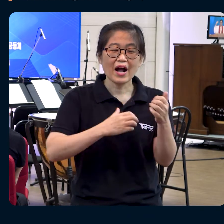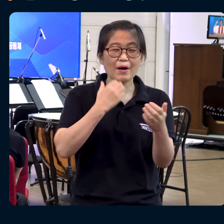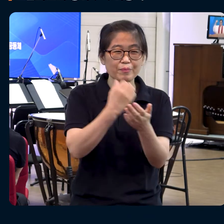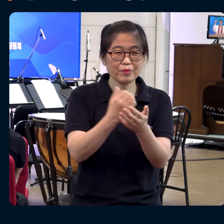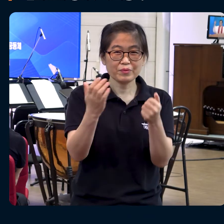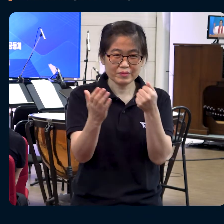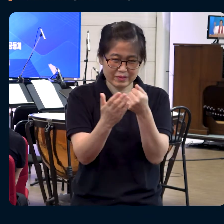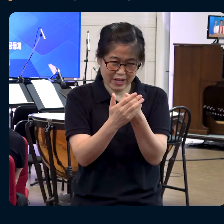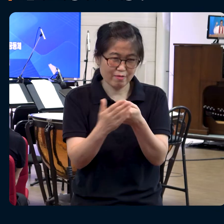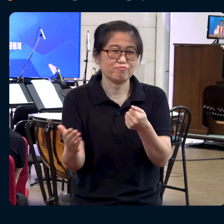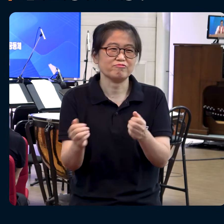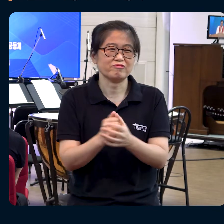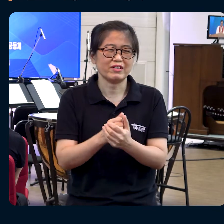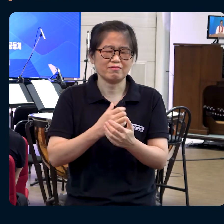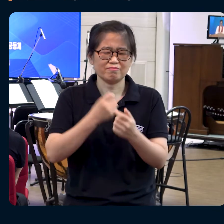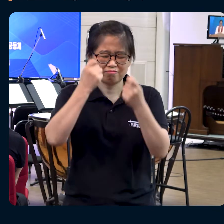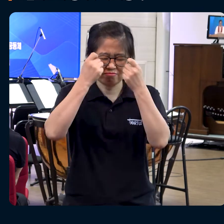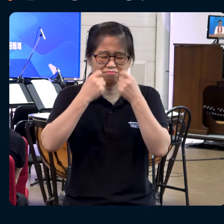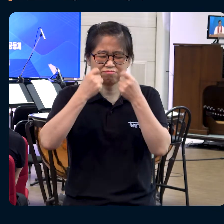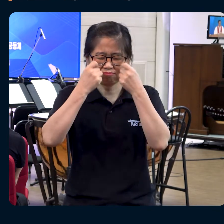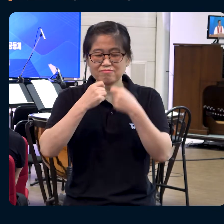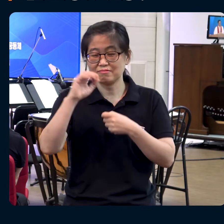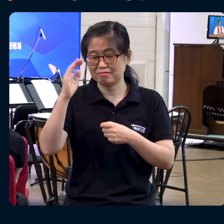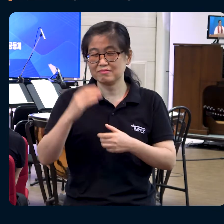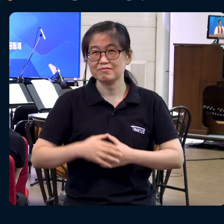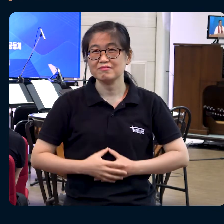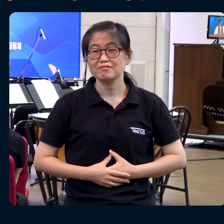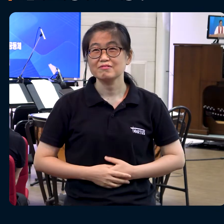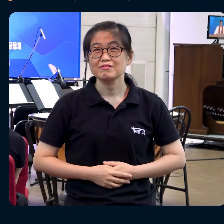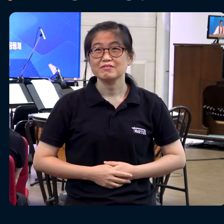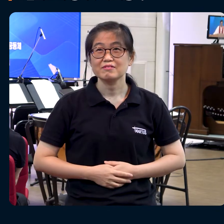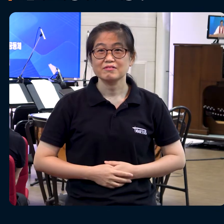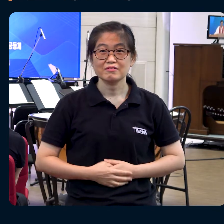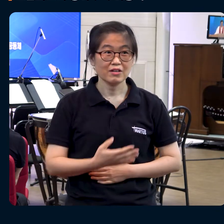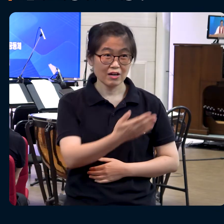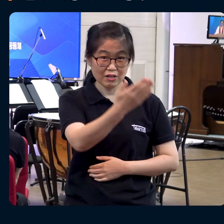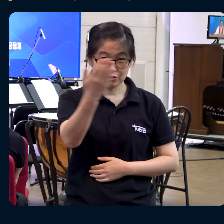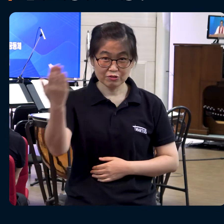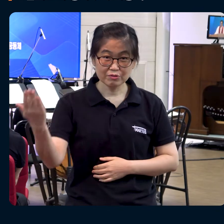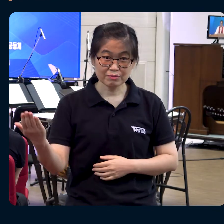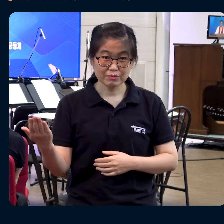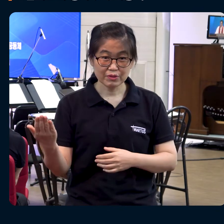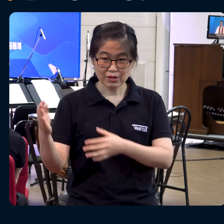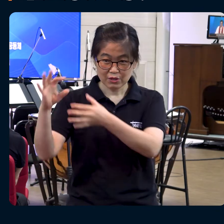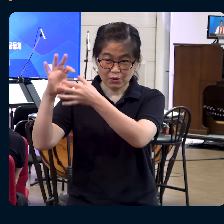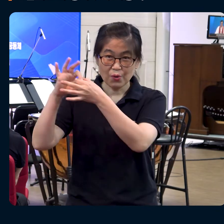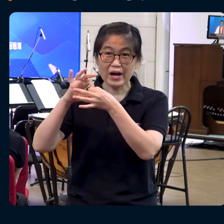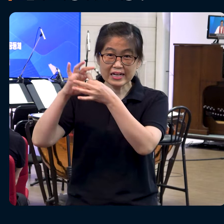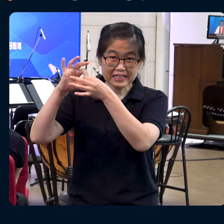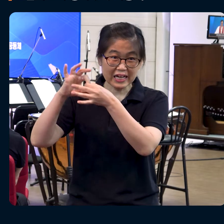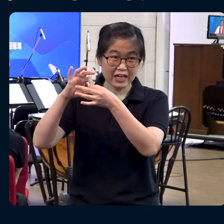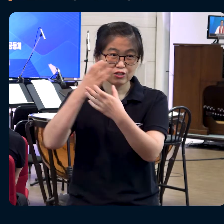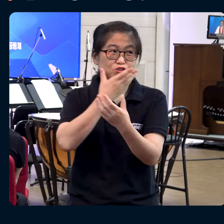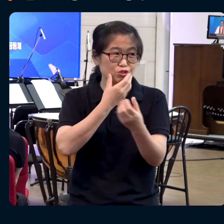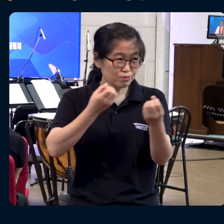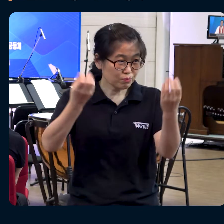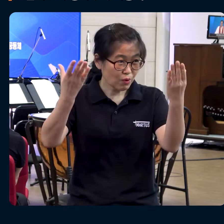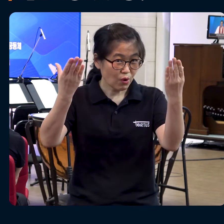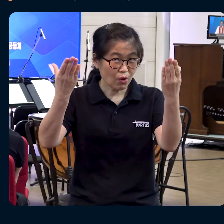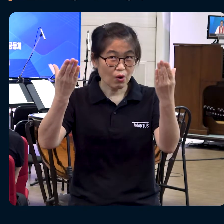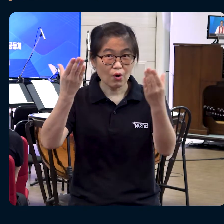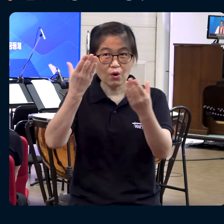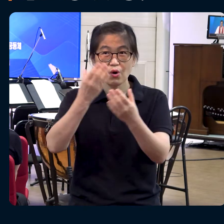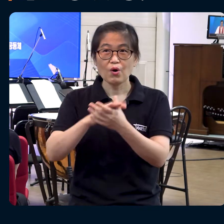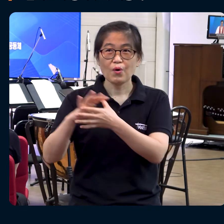막 절제하지 못하고 막 그렇게 통곡한 것이죠. 여러분, 그렇습니다. 관계는